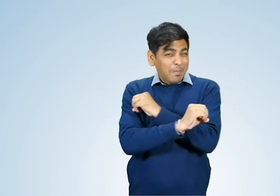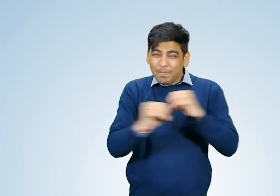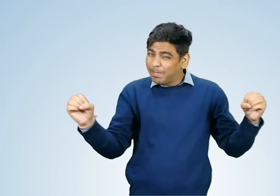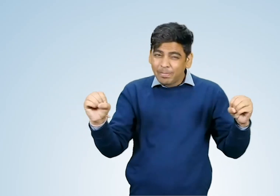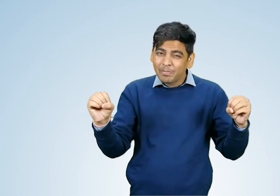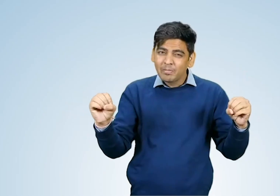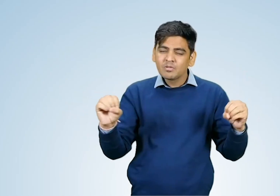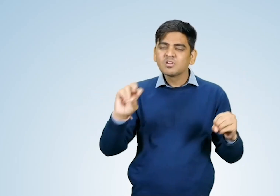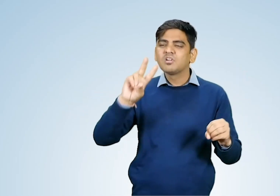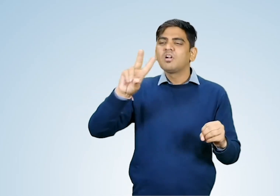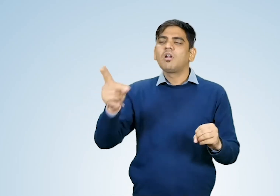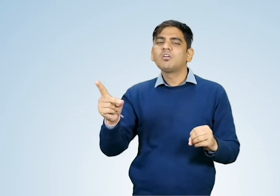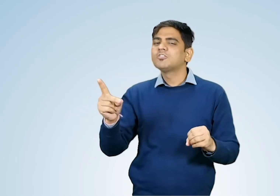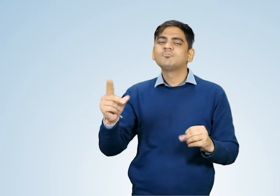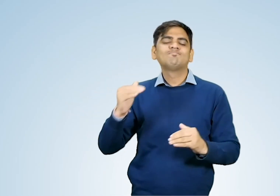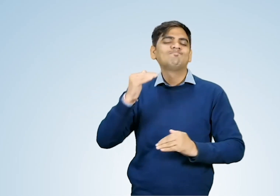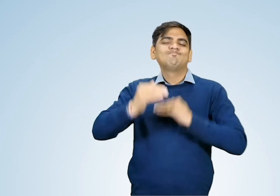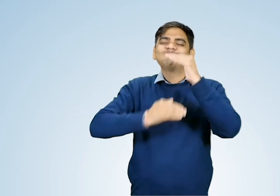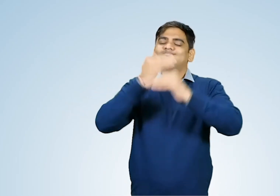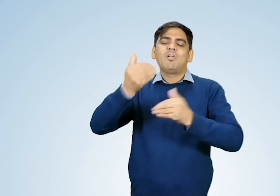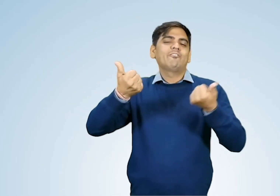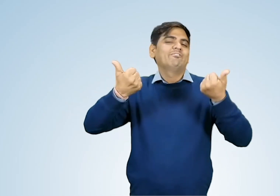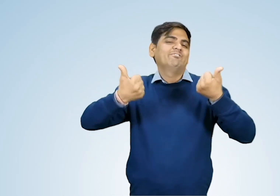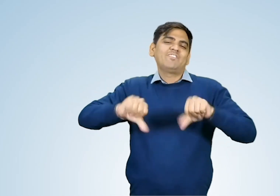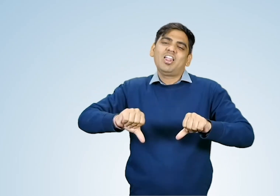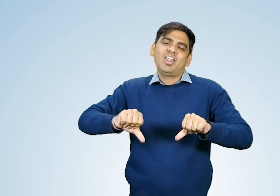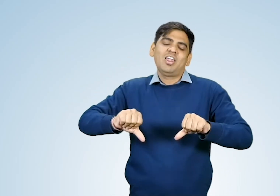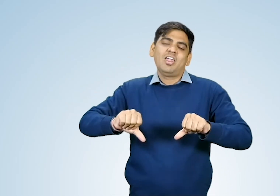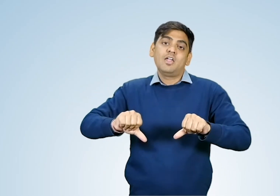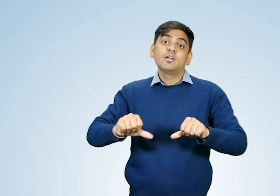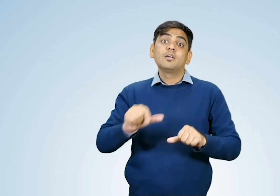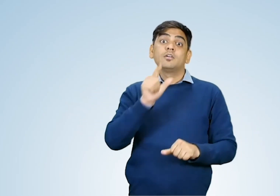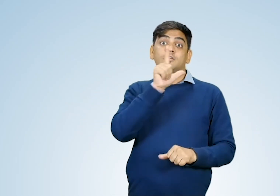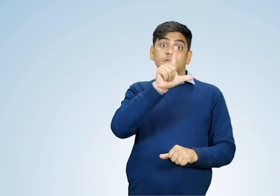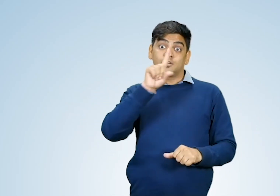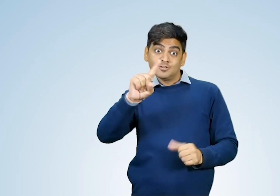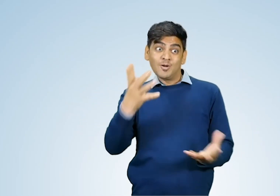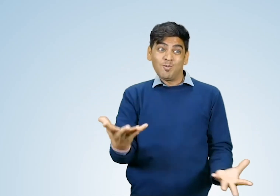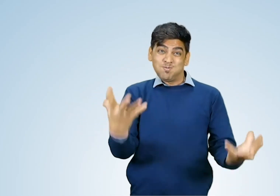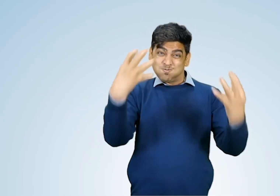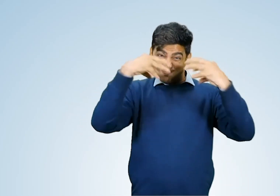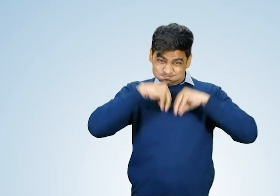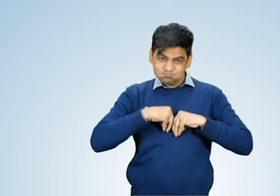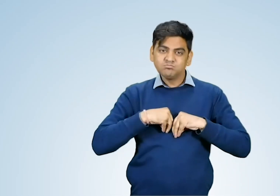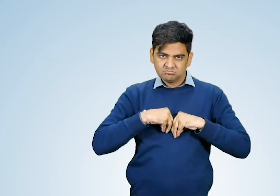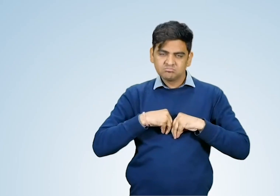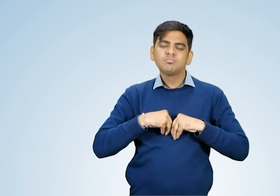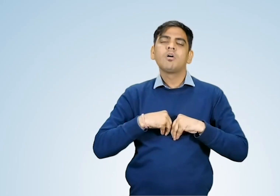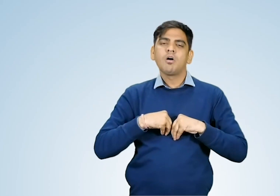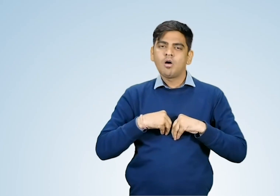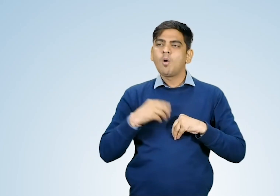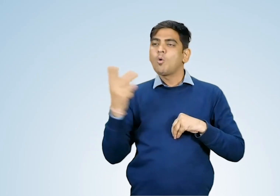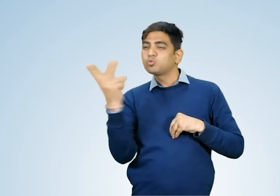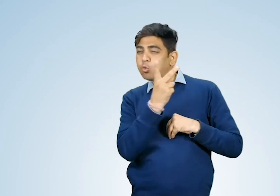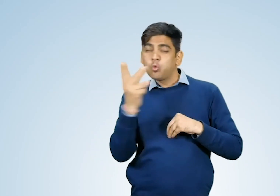प्रथम भाषा में यदि आपको संपूर्ण जानकारी है तो उससे आपके दूसरी